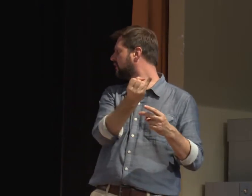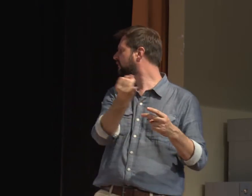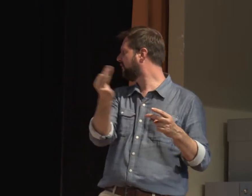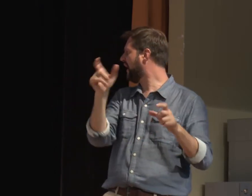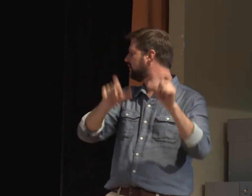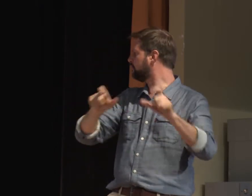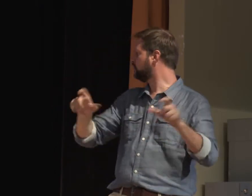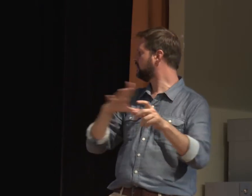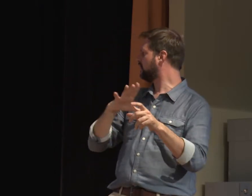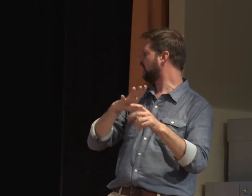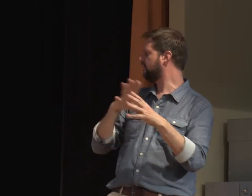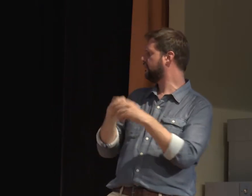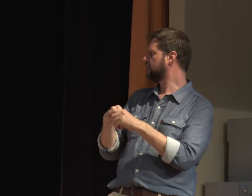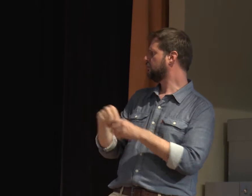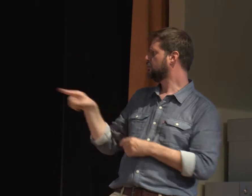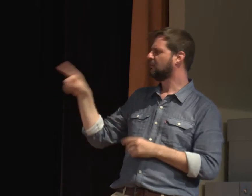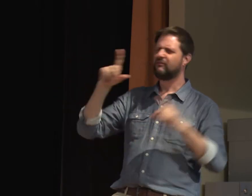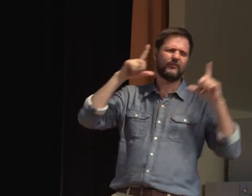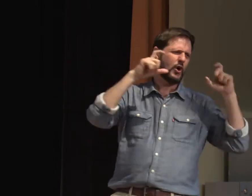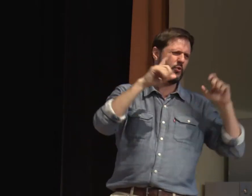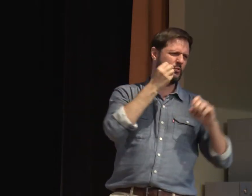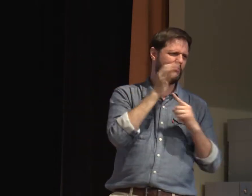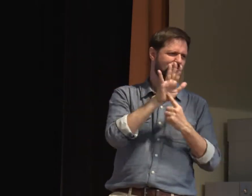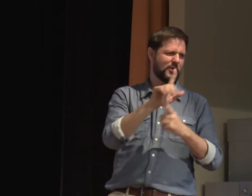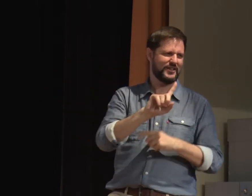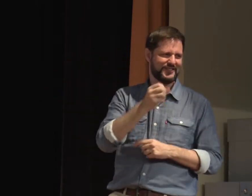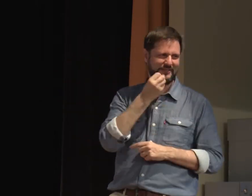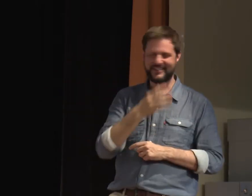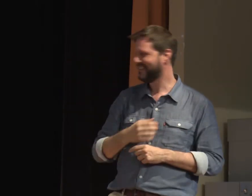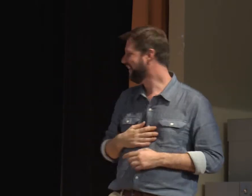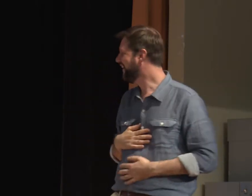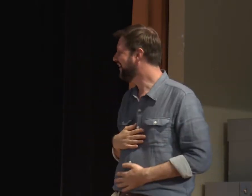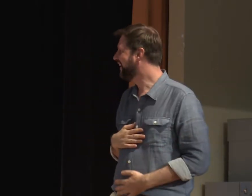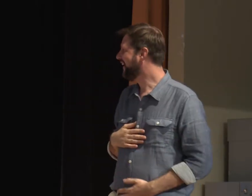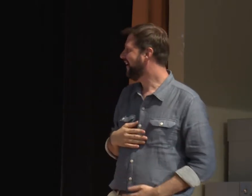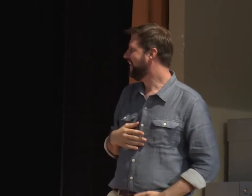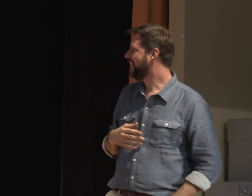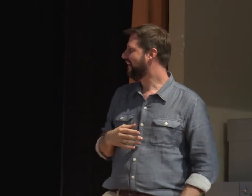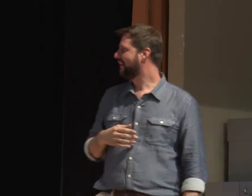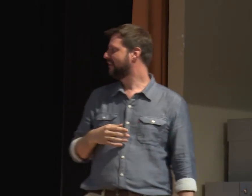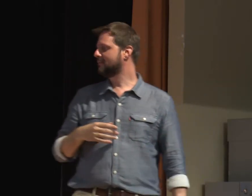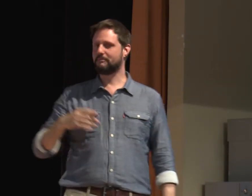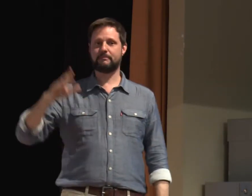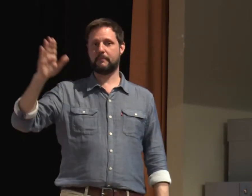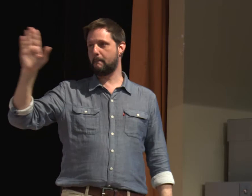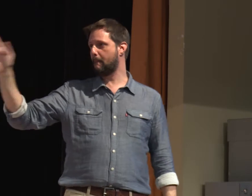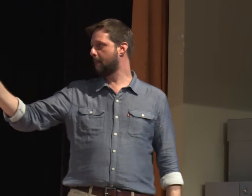Quem são essas pessoas? Várias pessoas conhecidas. Ali tem uma foto, a foto não mostra bem, né, quem são essas pessoas, mas pessoas importantes na área